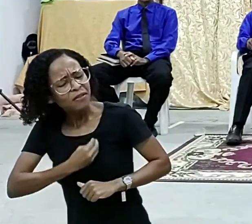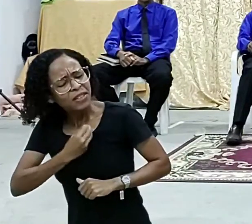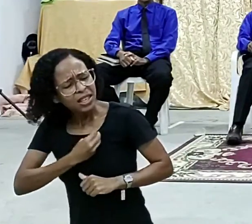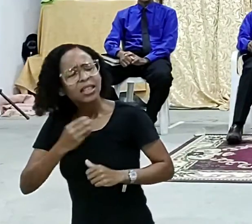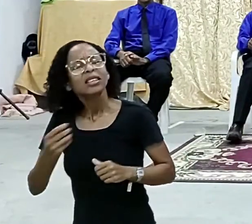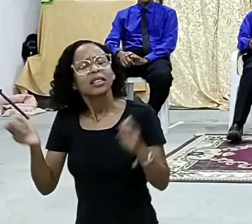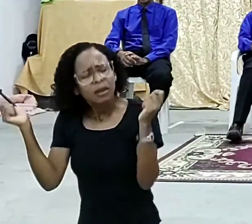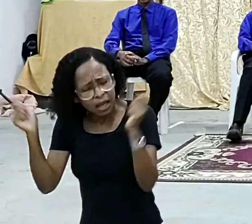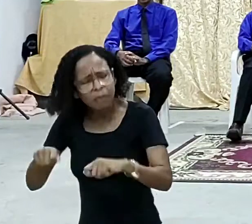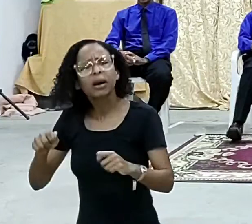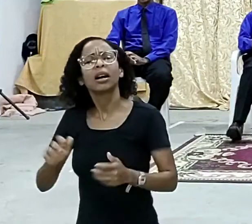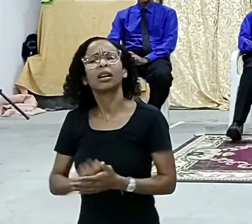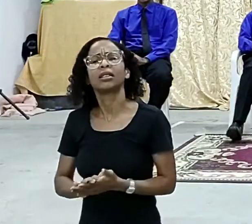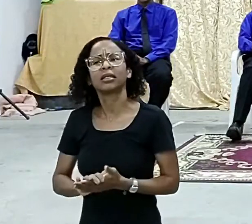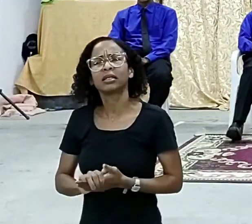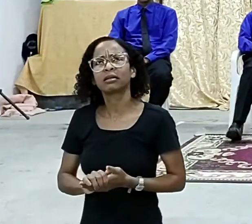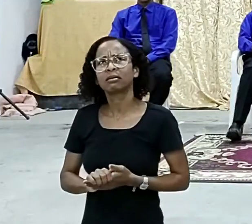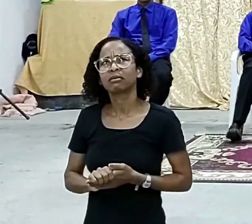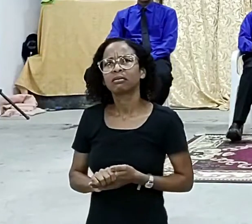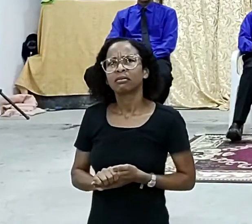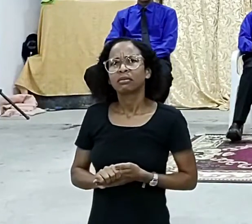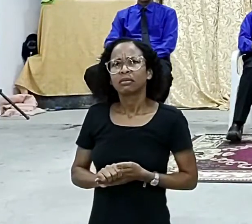agir.